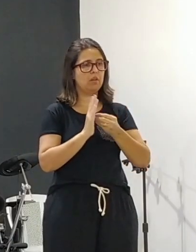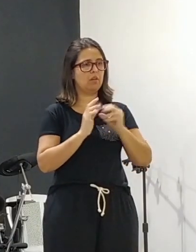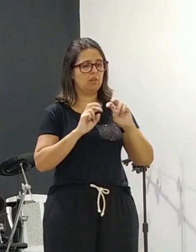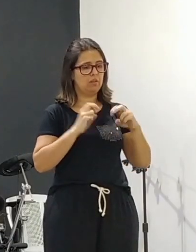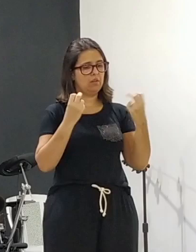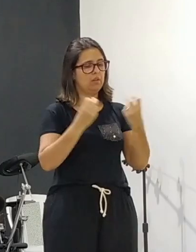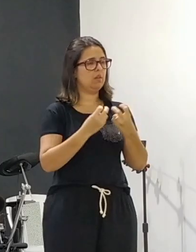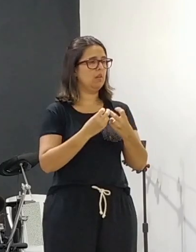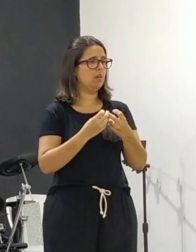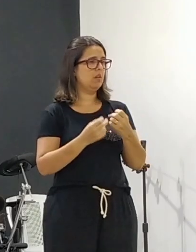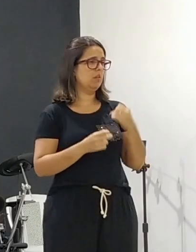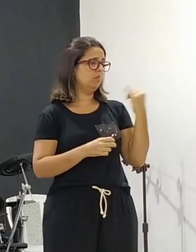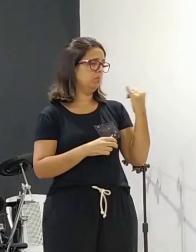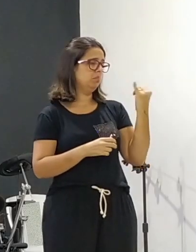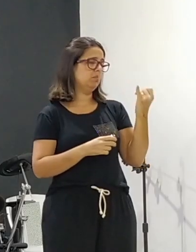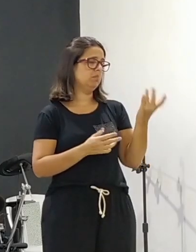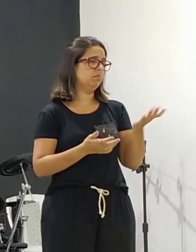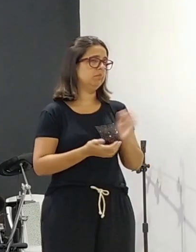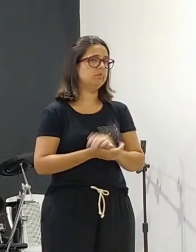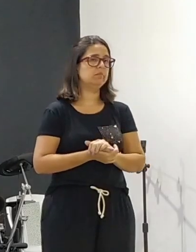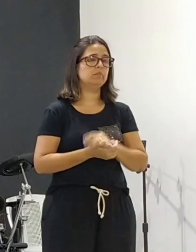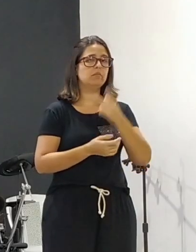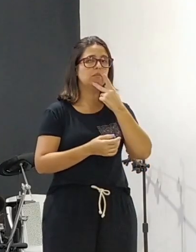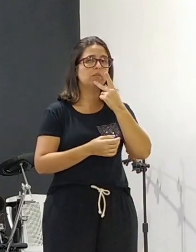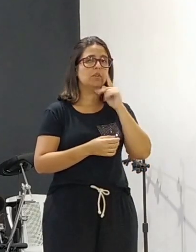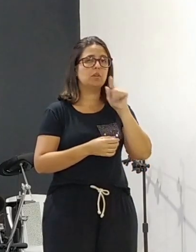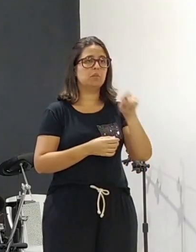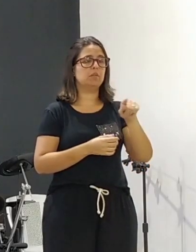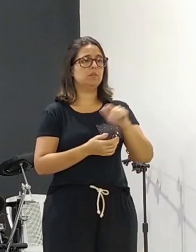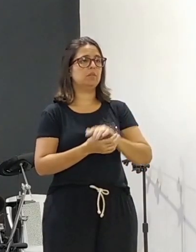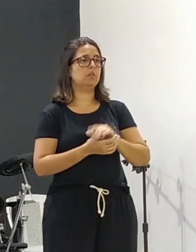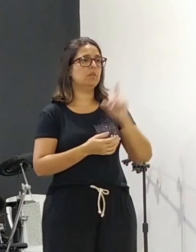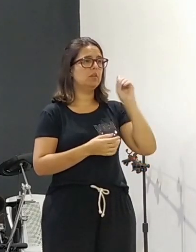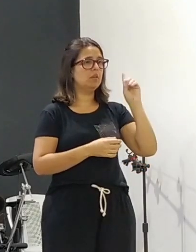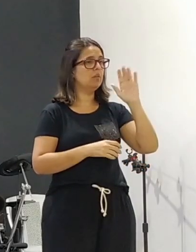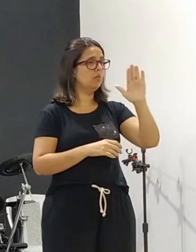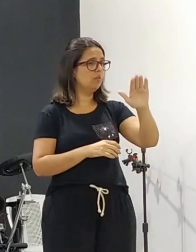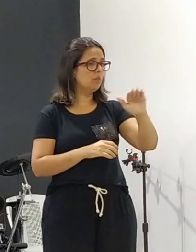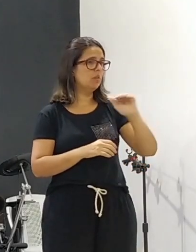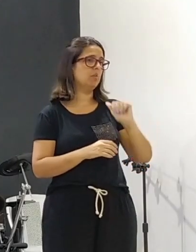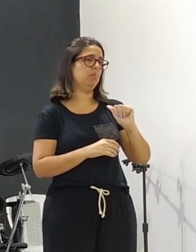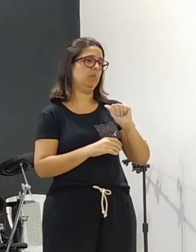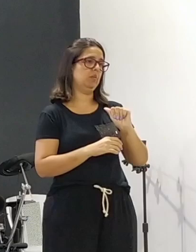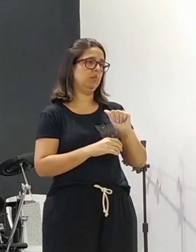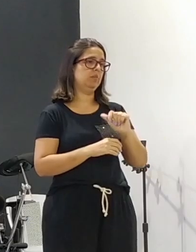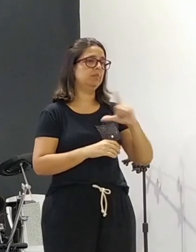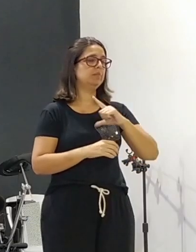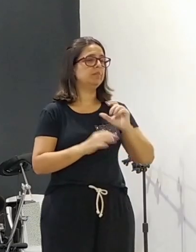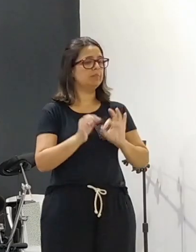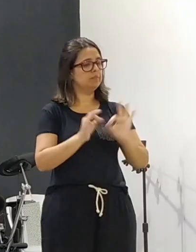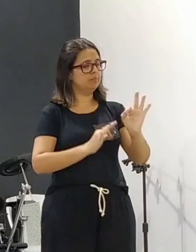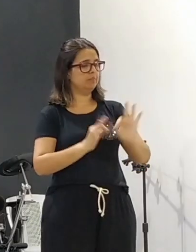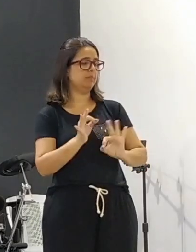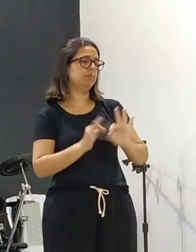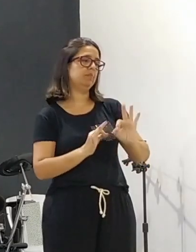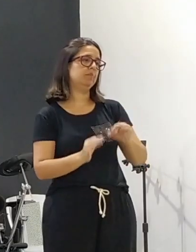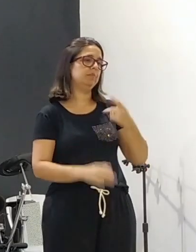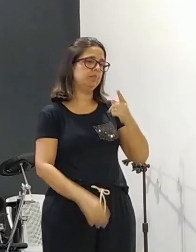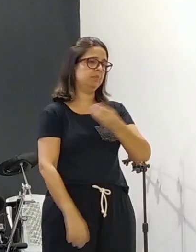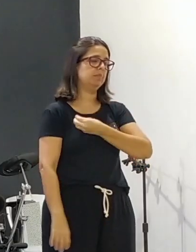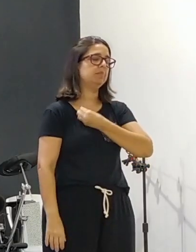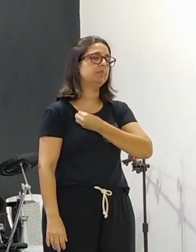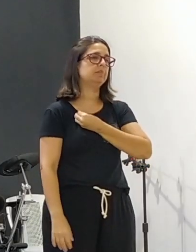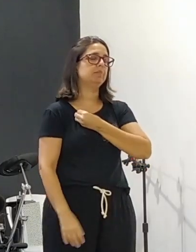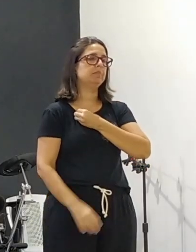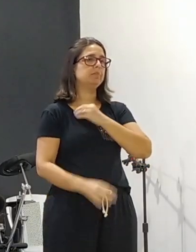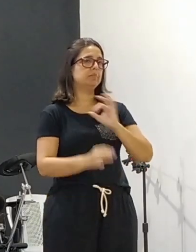o suficiente. Mas eu quero dizer para você que Deus, ele te chamou, e ele tem um propósito para a sua vida,